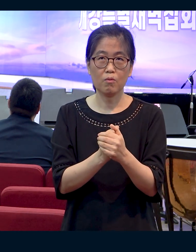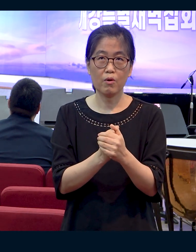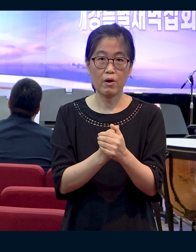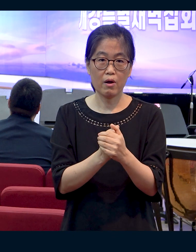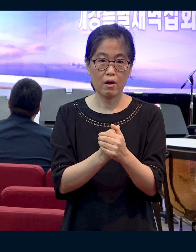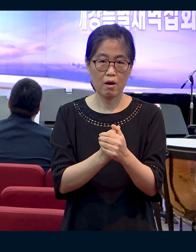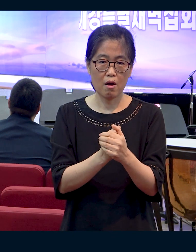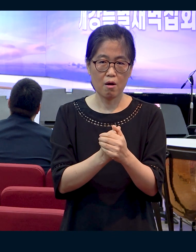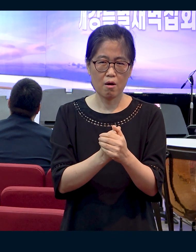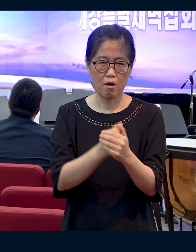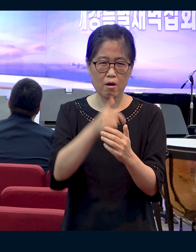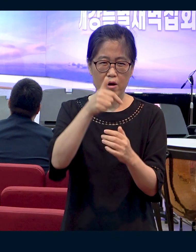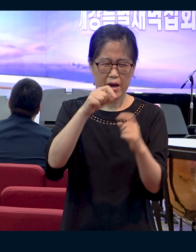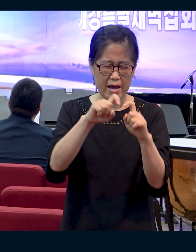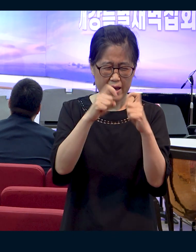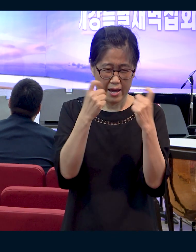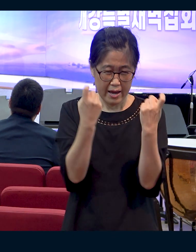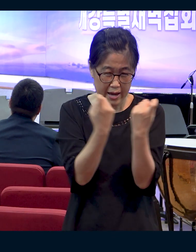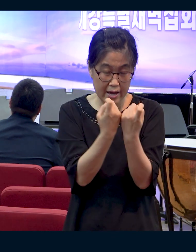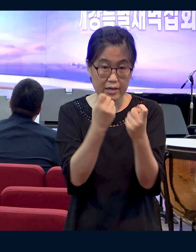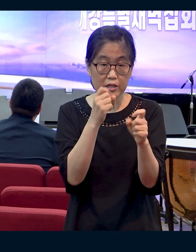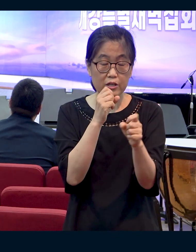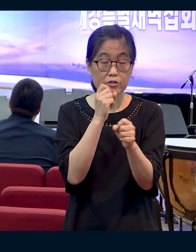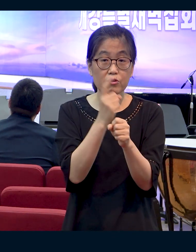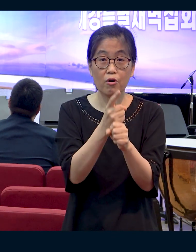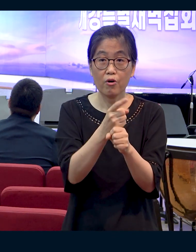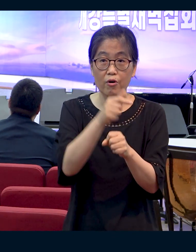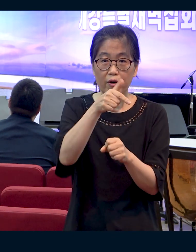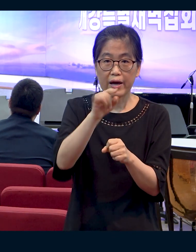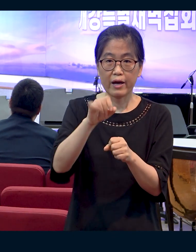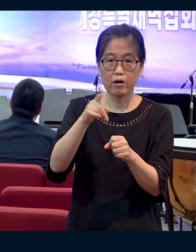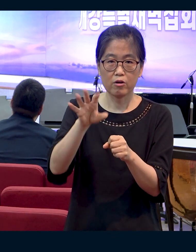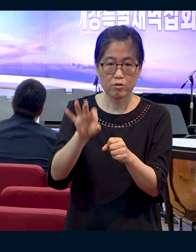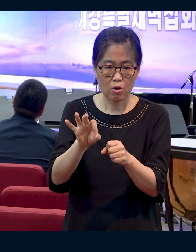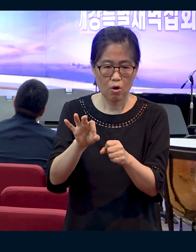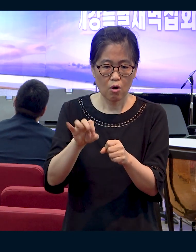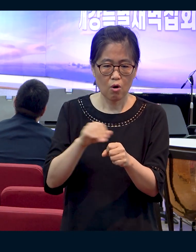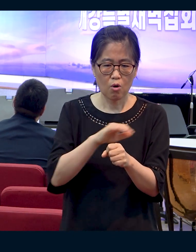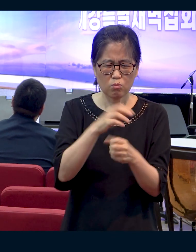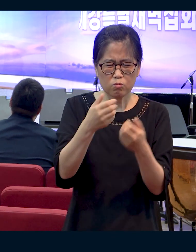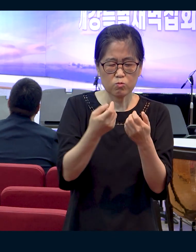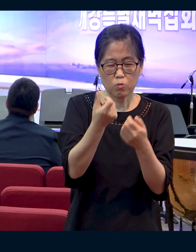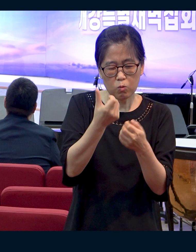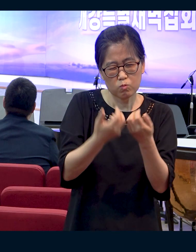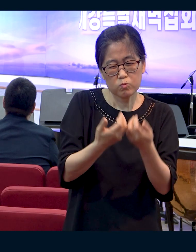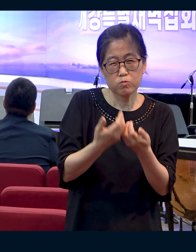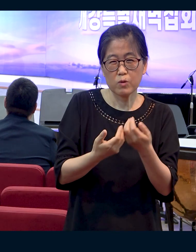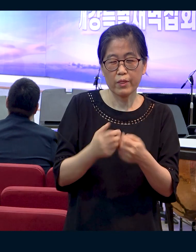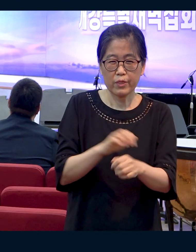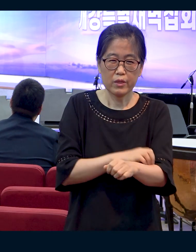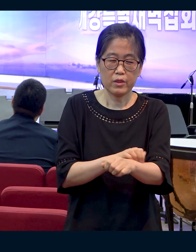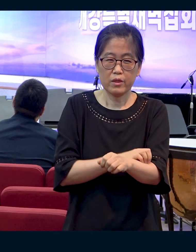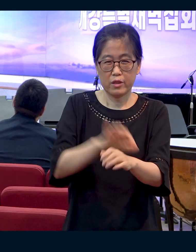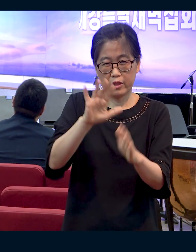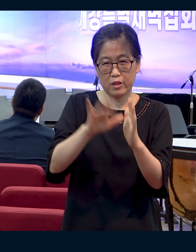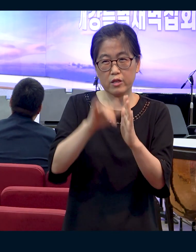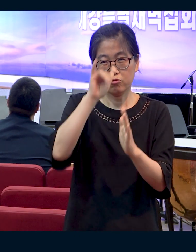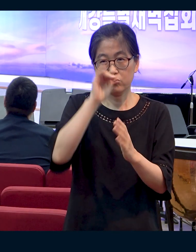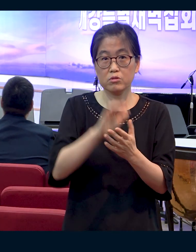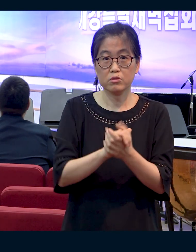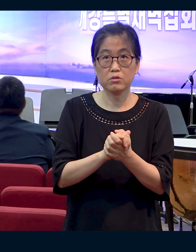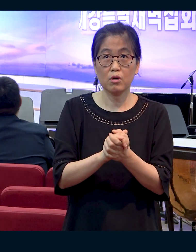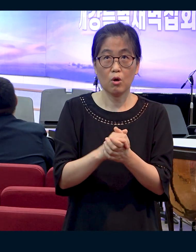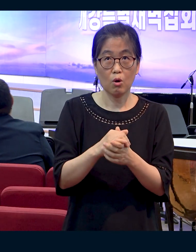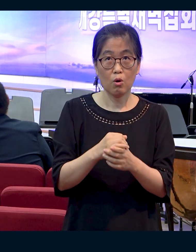그렇잖아요. 이 개성이라는 게 다르다는 거는 정말 힘든 거예요. 우리를 불편하게 하니까, 우리가 정말 함께 가기 힘들게